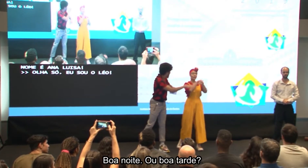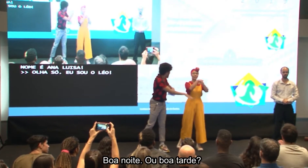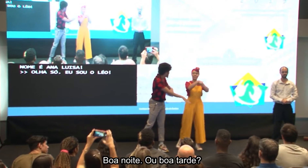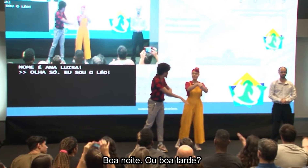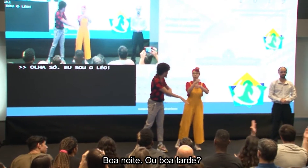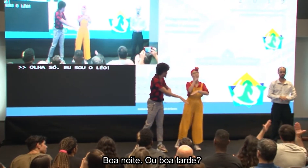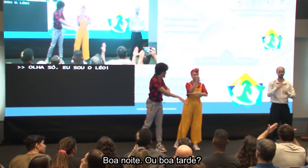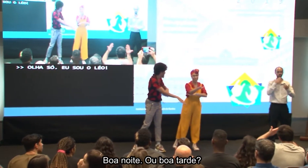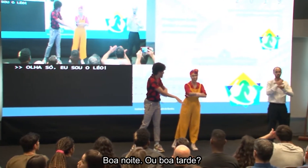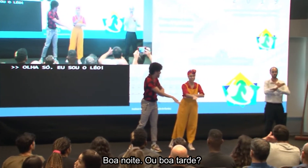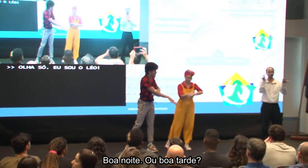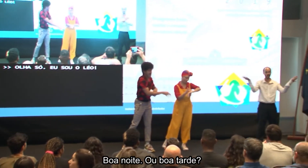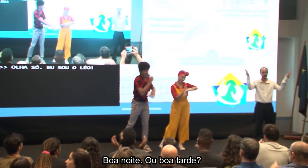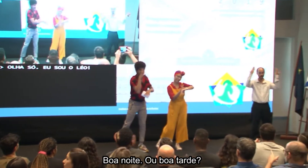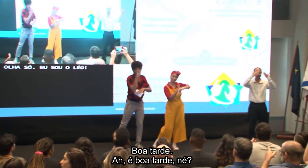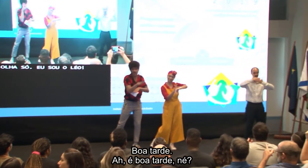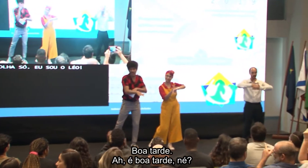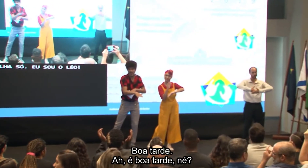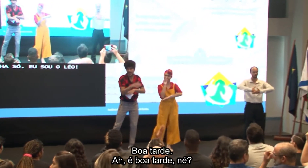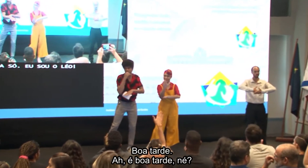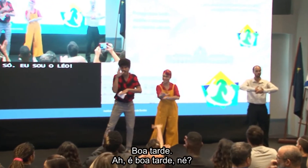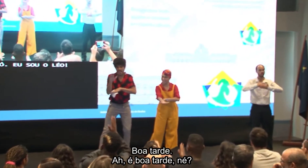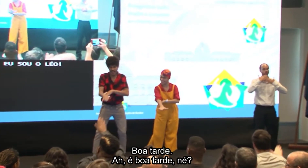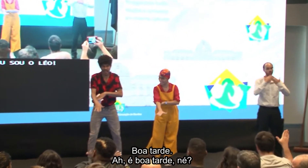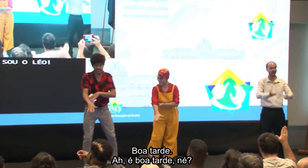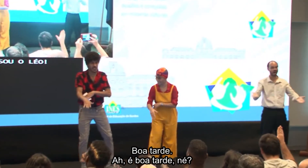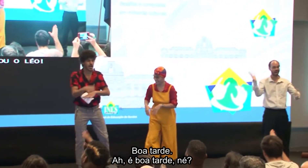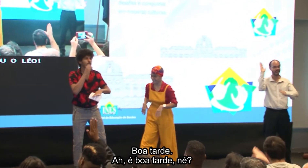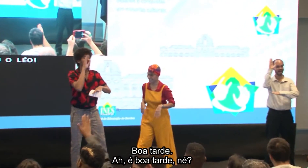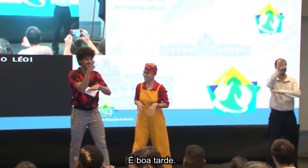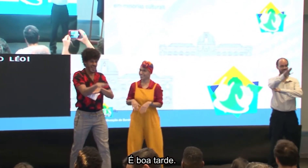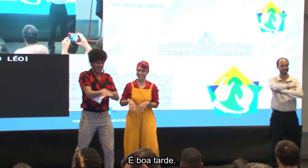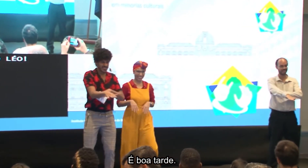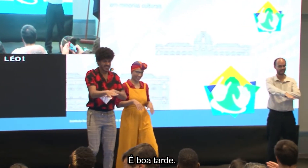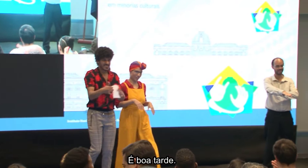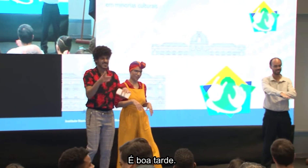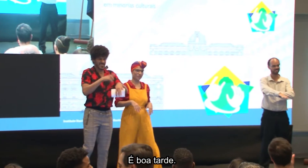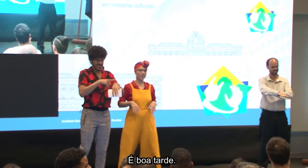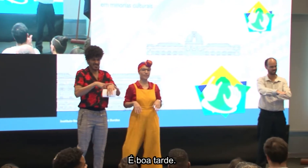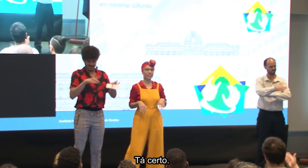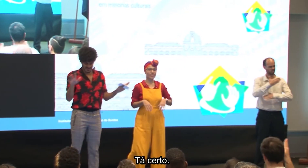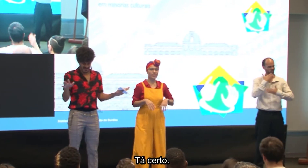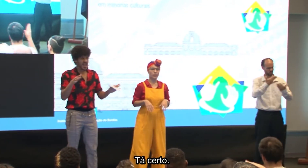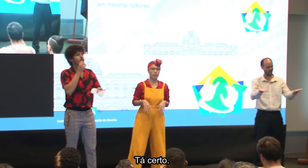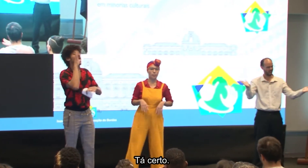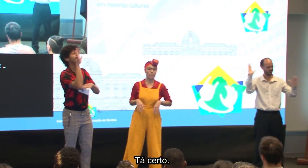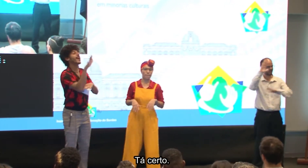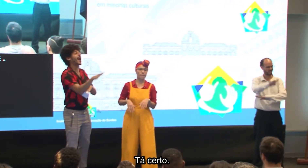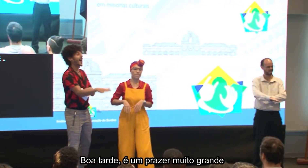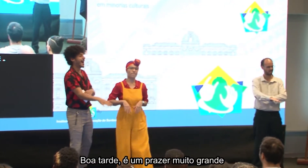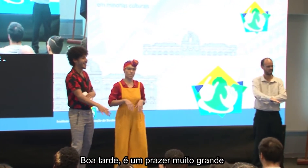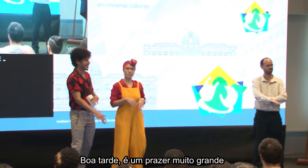Boa noite Boa ou boa noite, ou tarde? boa tarde, boa tarde, boa Ah, é boa tarde. tarde, né? Ah, é boa tarde. Tá certo.